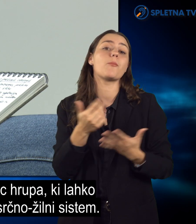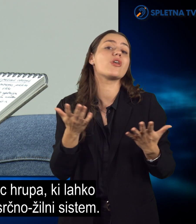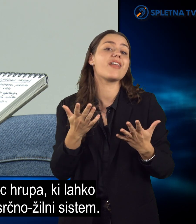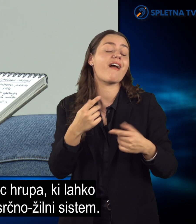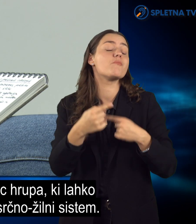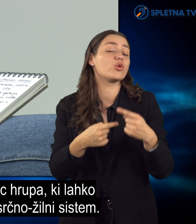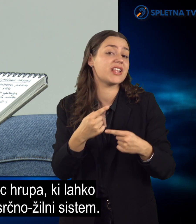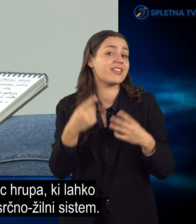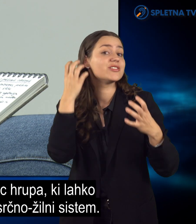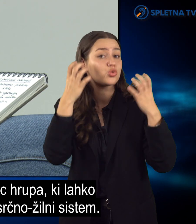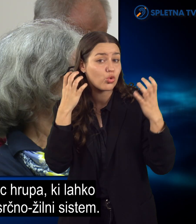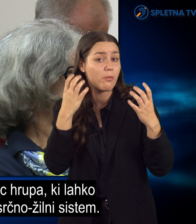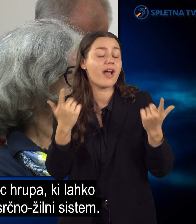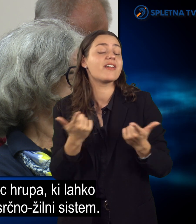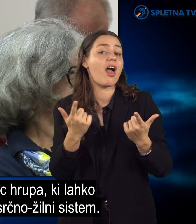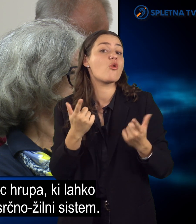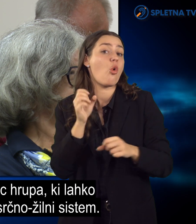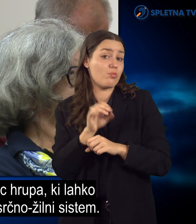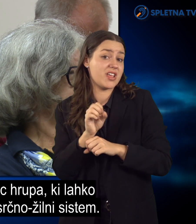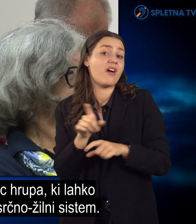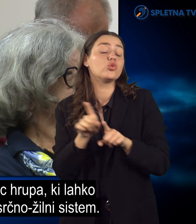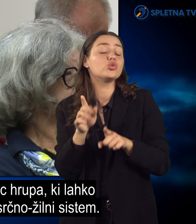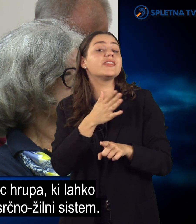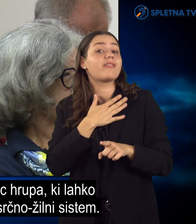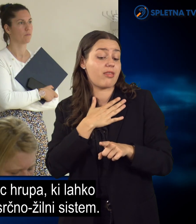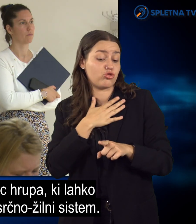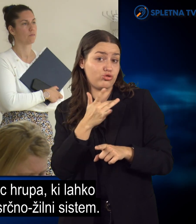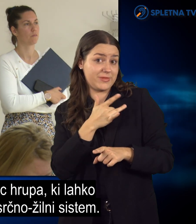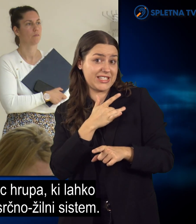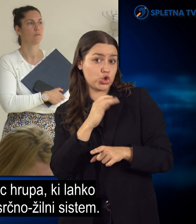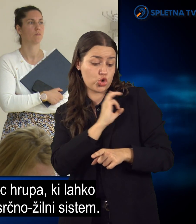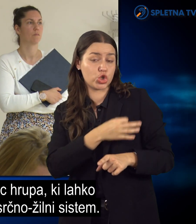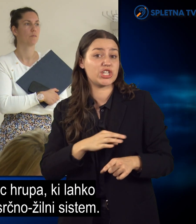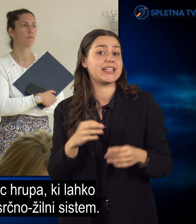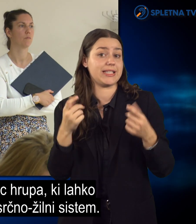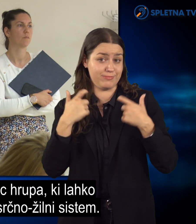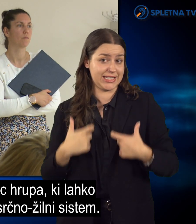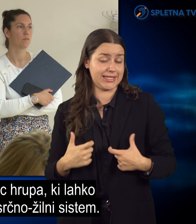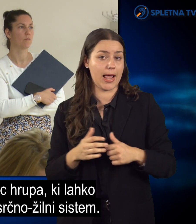ki lahko vpliva tudi na naš srčno-žilni sistem.